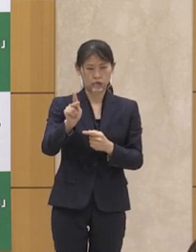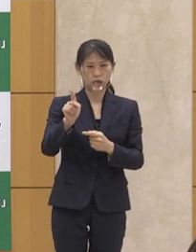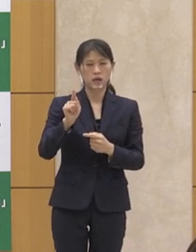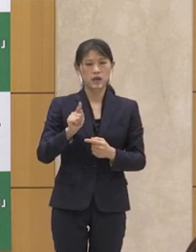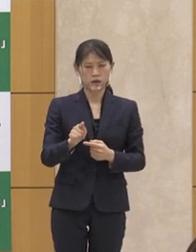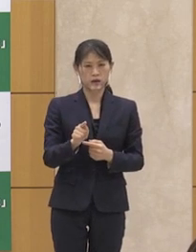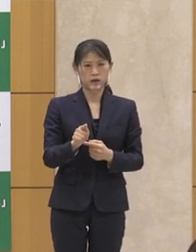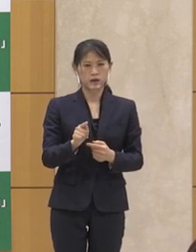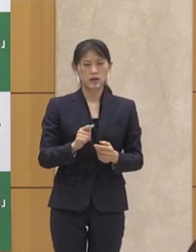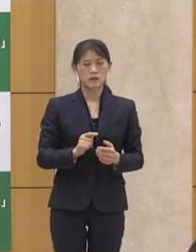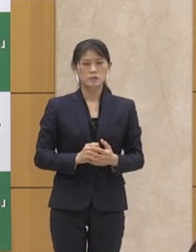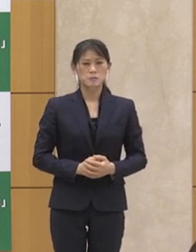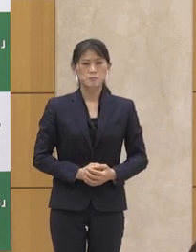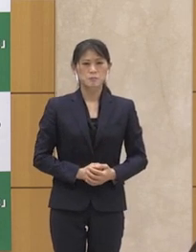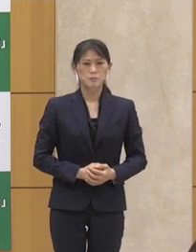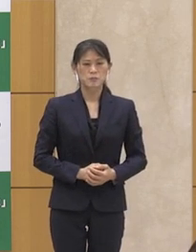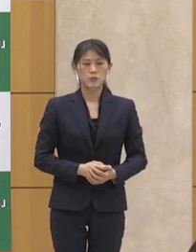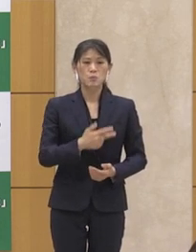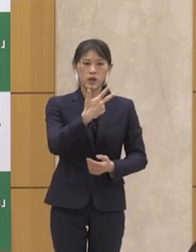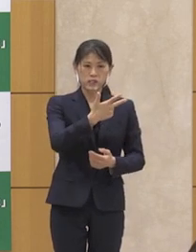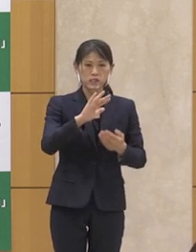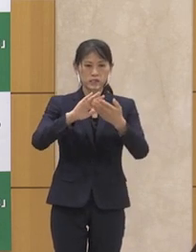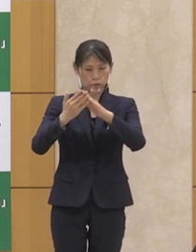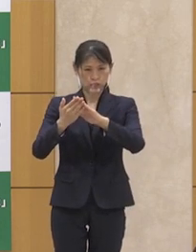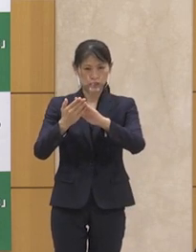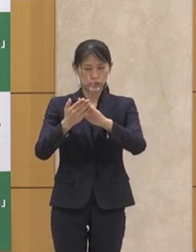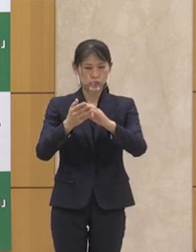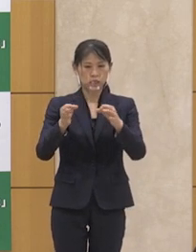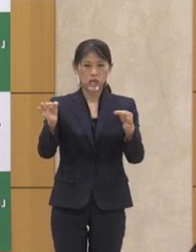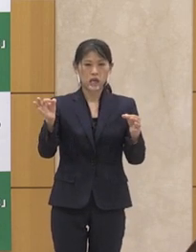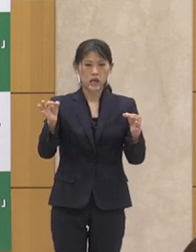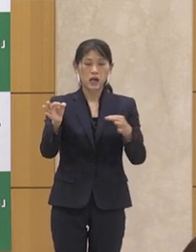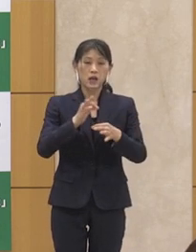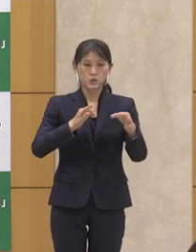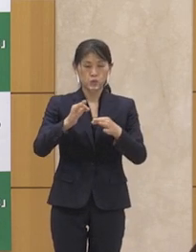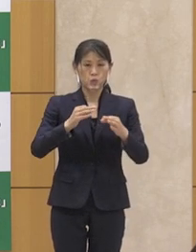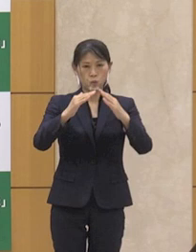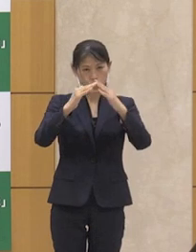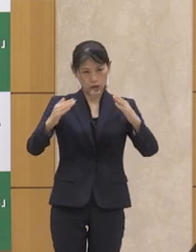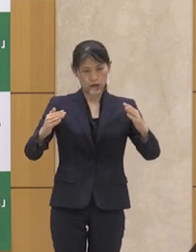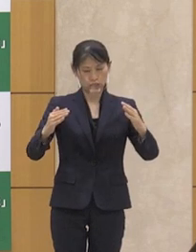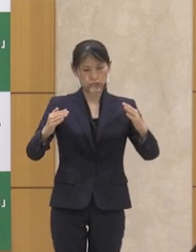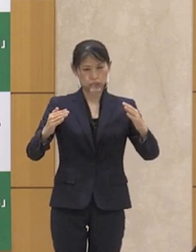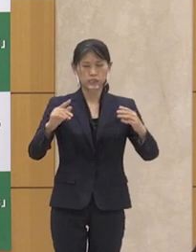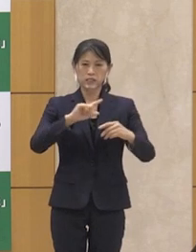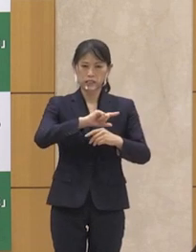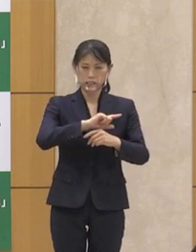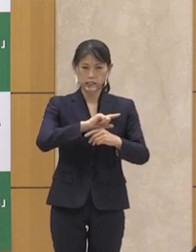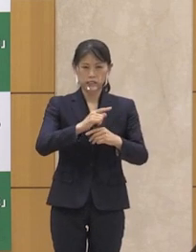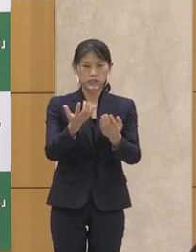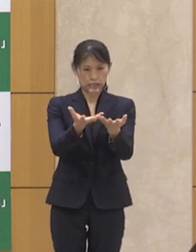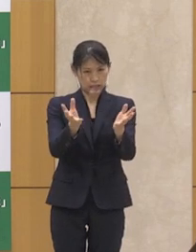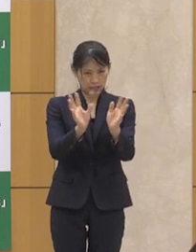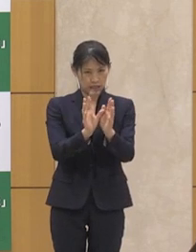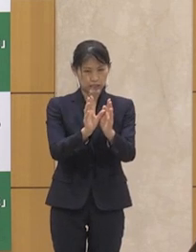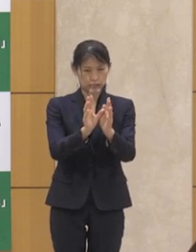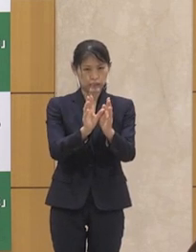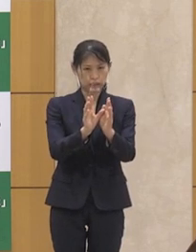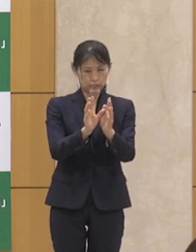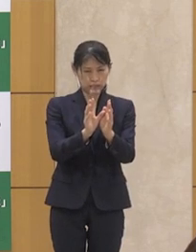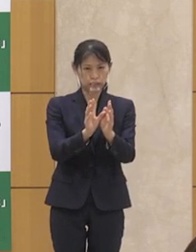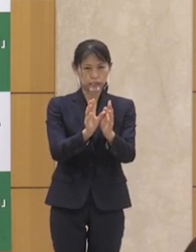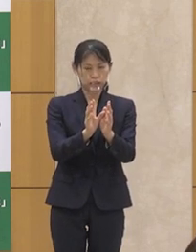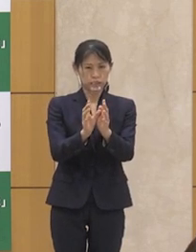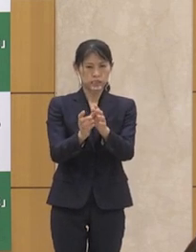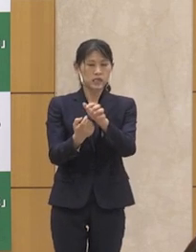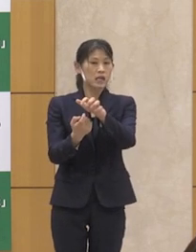県各市長のほか商工会、商工会議所などの商工団体、あるいは JA、